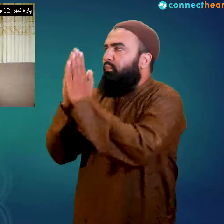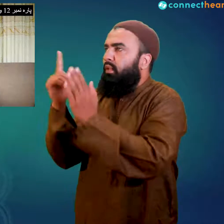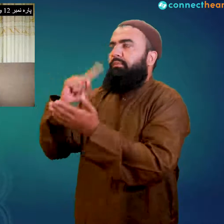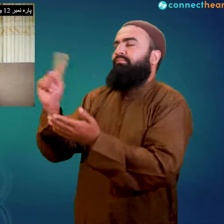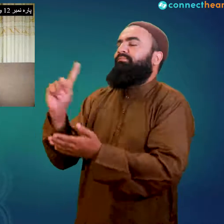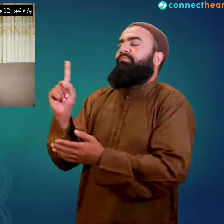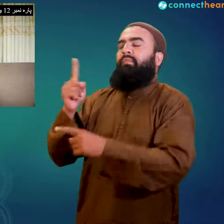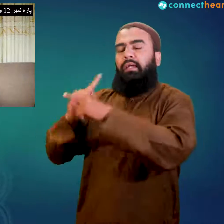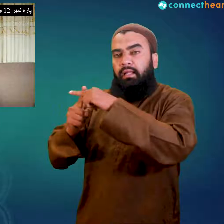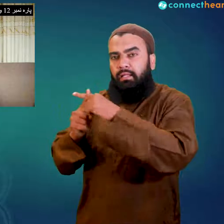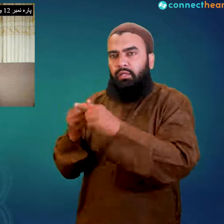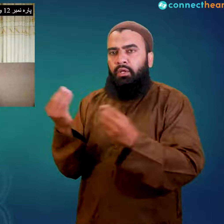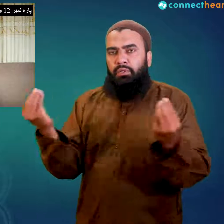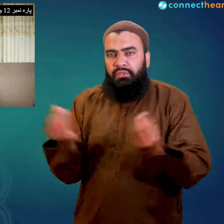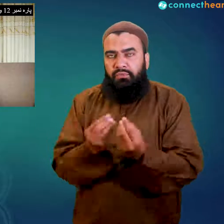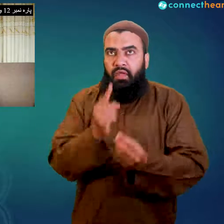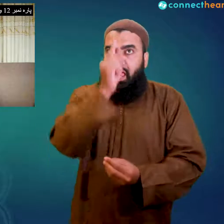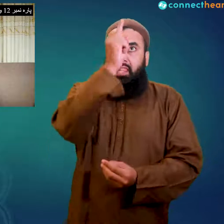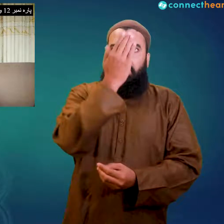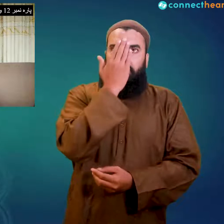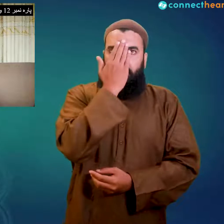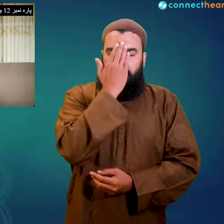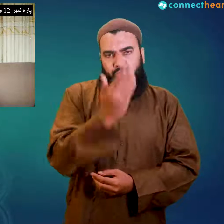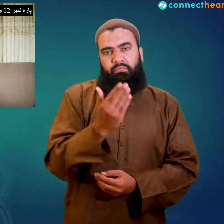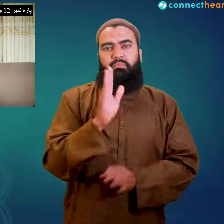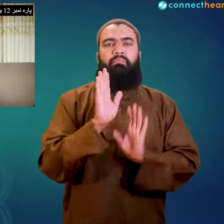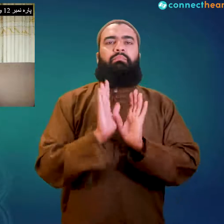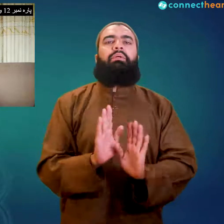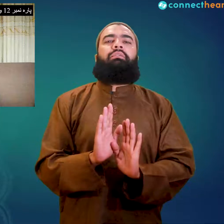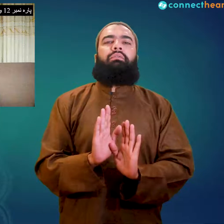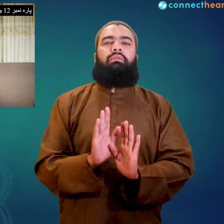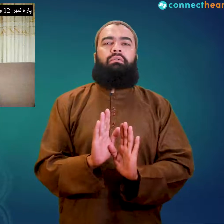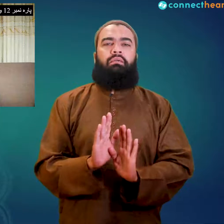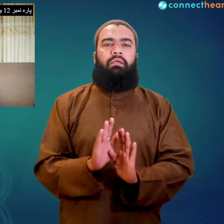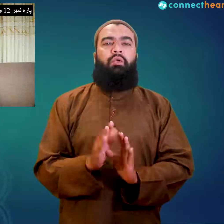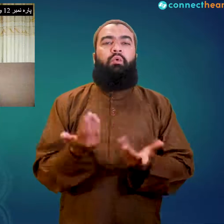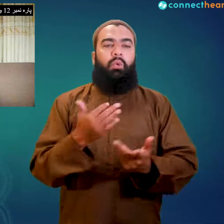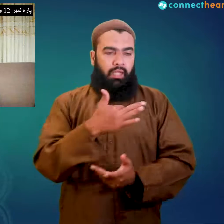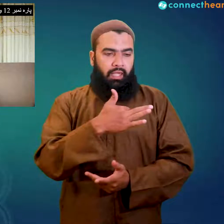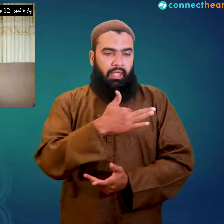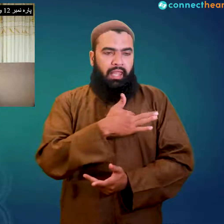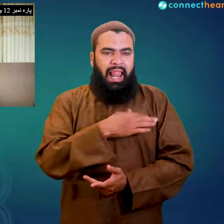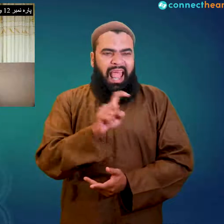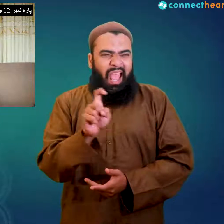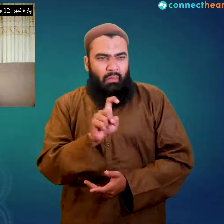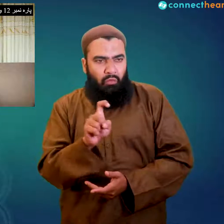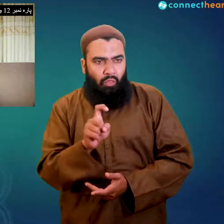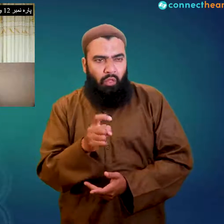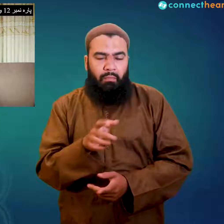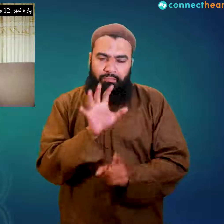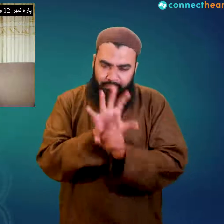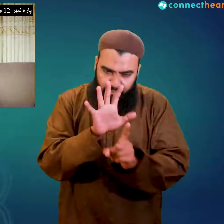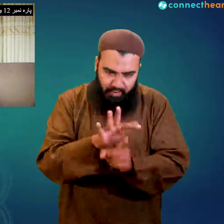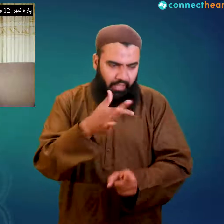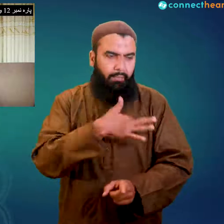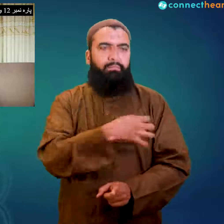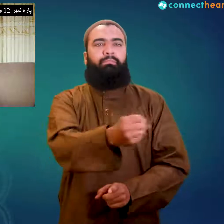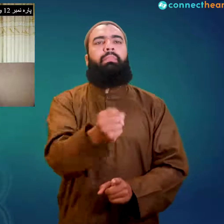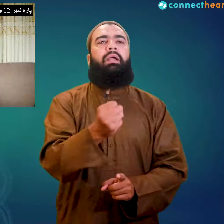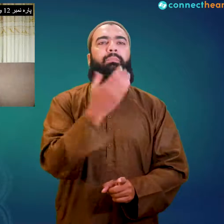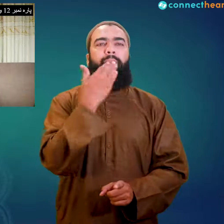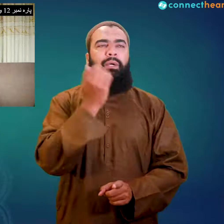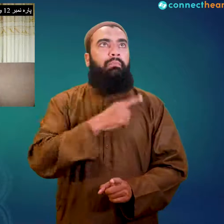معاملات کی ہوا کرتی تھی، یعنی ان کے معاملات درست ہو جائیں، معاشرت ان کی درست ہو جائے، ایک دوسرے کے حقوق پہچاننے والے ہو